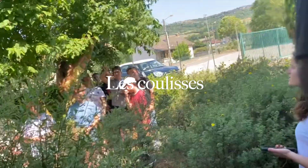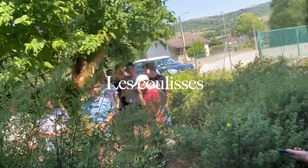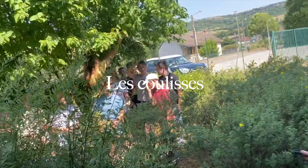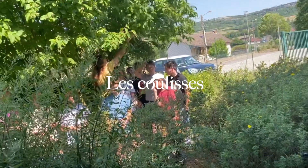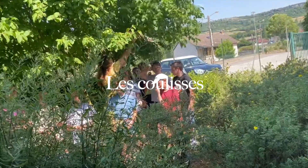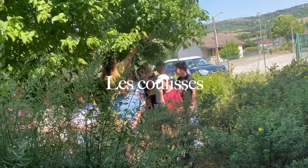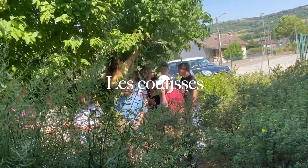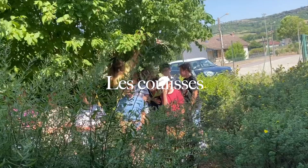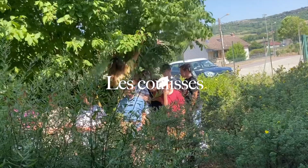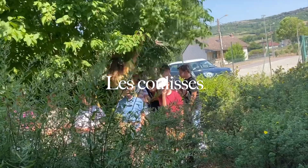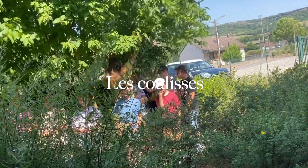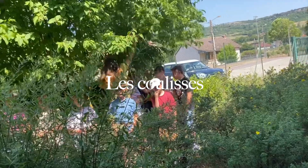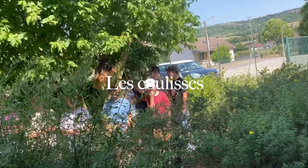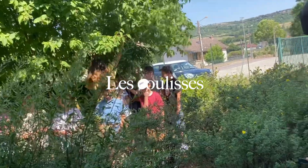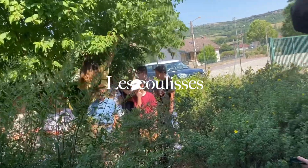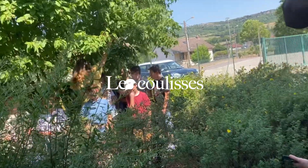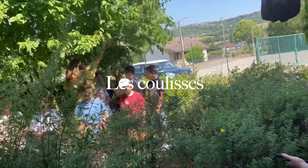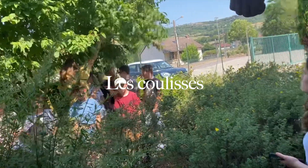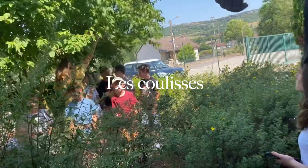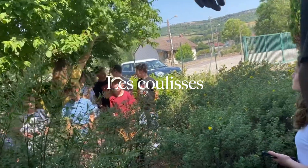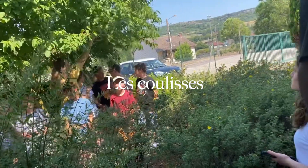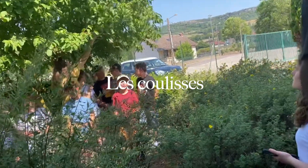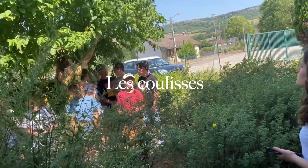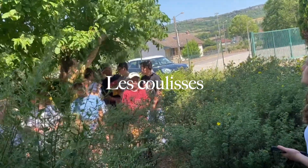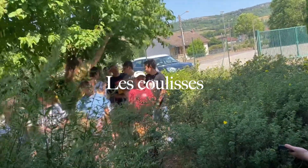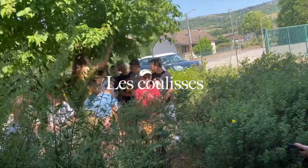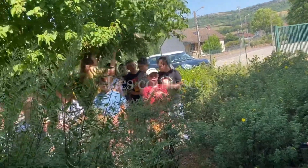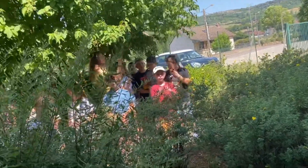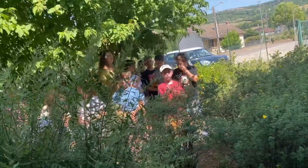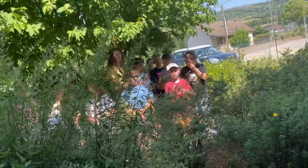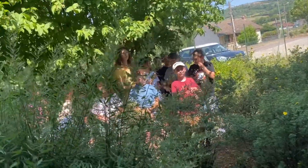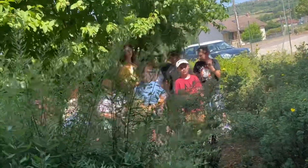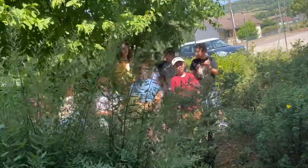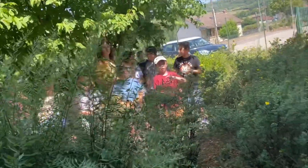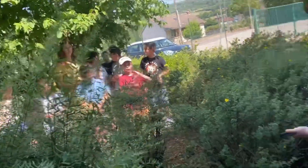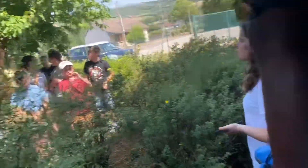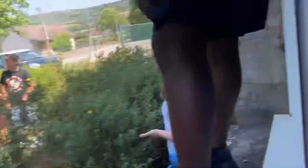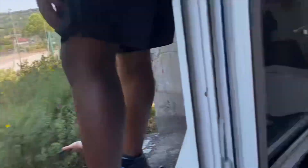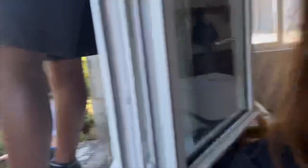orties, c'est horrible. Lucas, t'as pas ta tête à cause de ta jambe. Elle fait jardinier, moi.